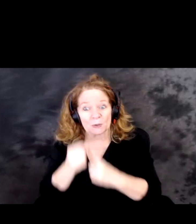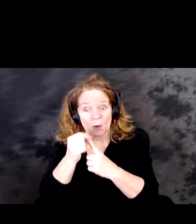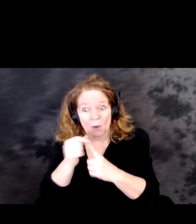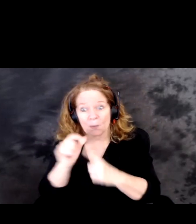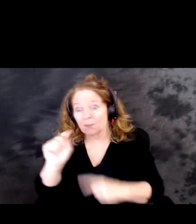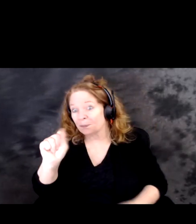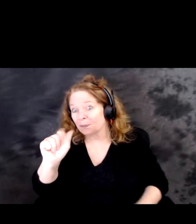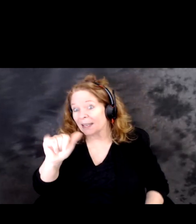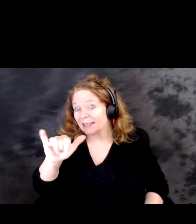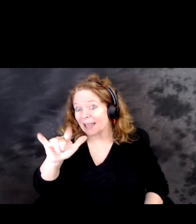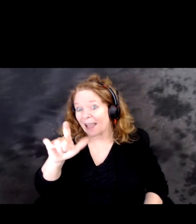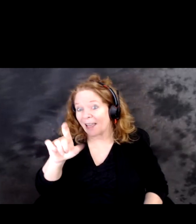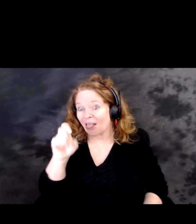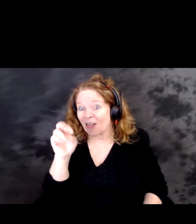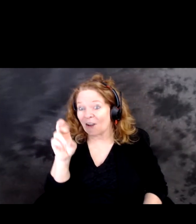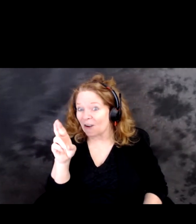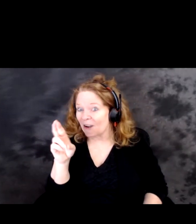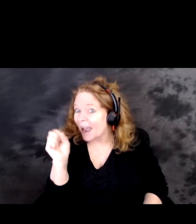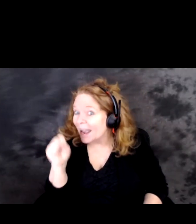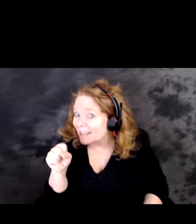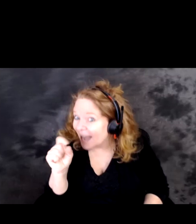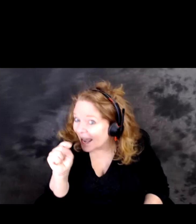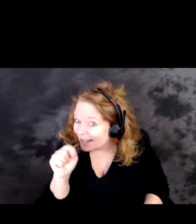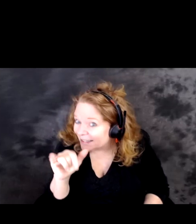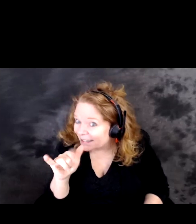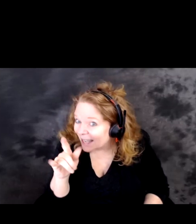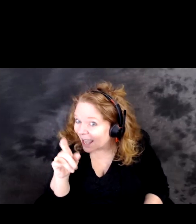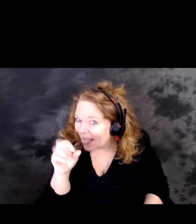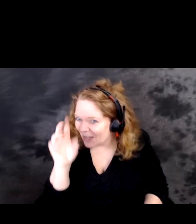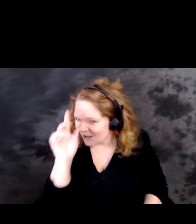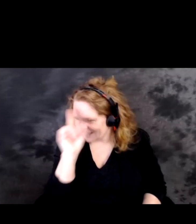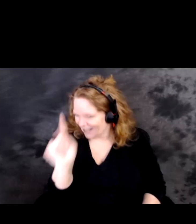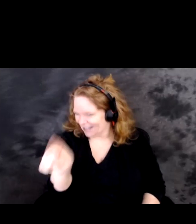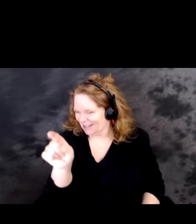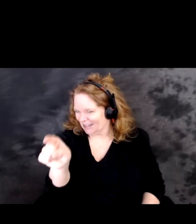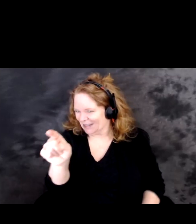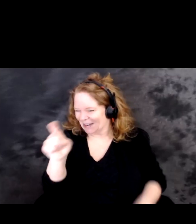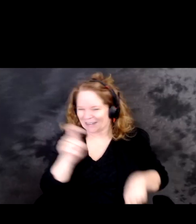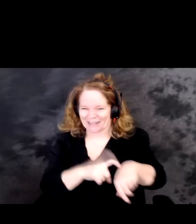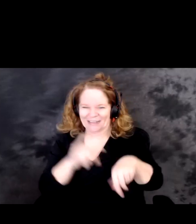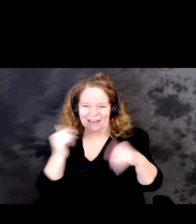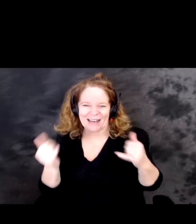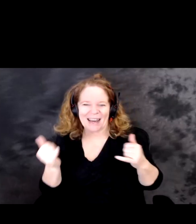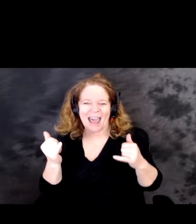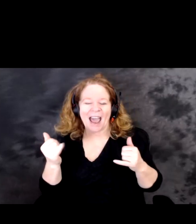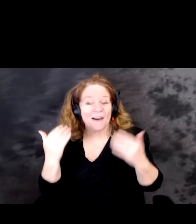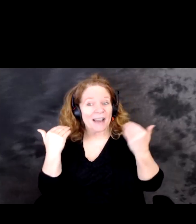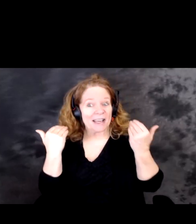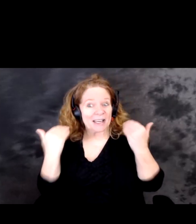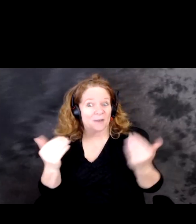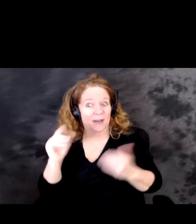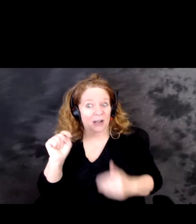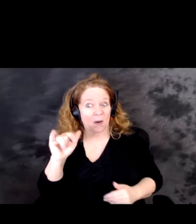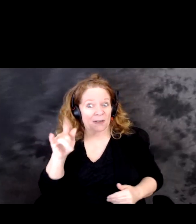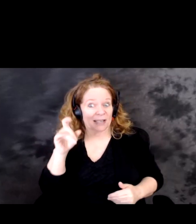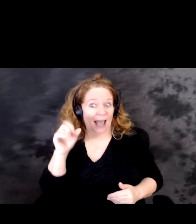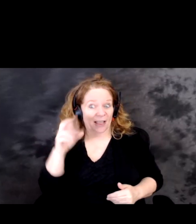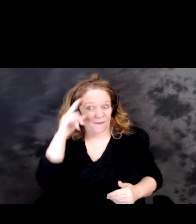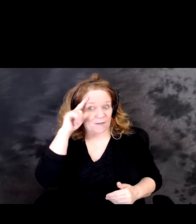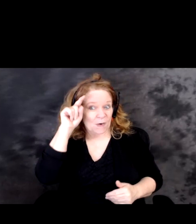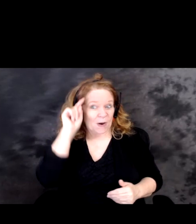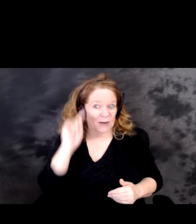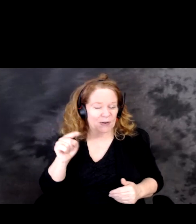la bienvenida. Es Taylor. Hola, Taylor. Es tu turno, Taylor. Aquí vamos,